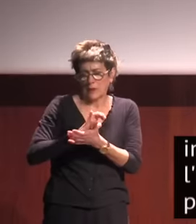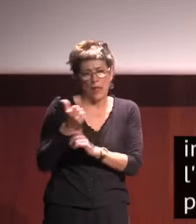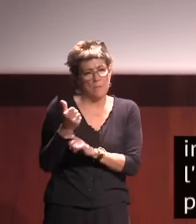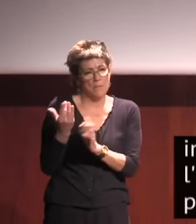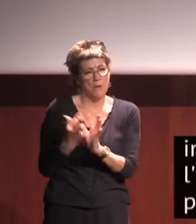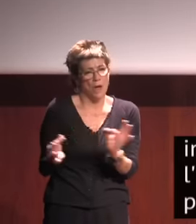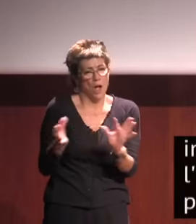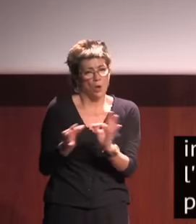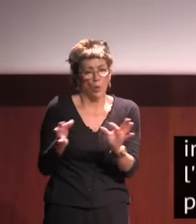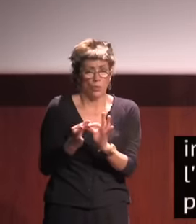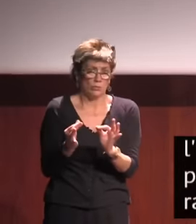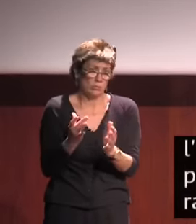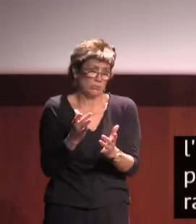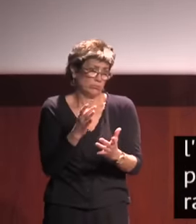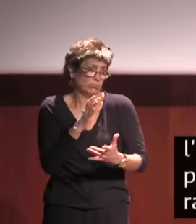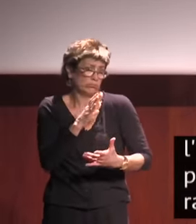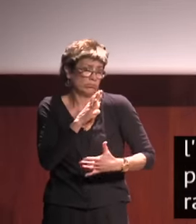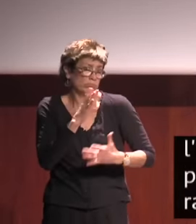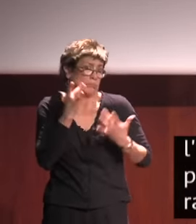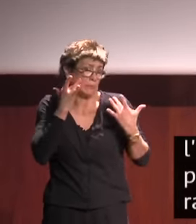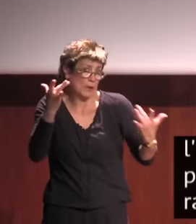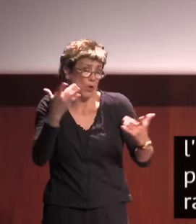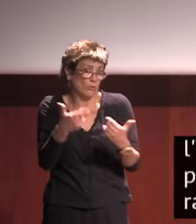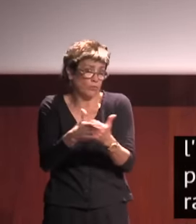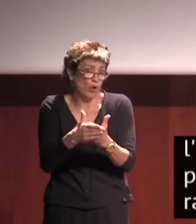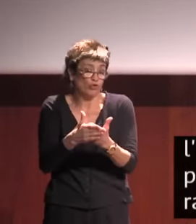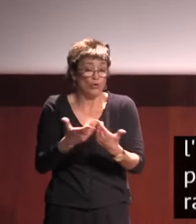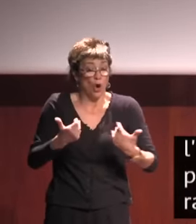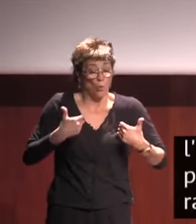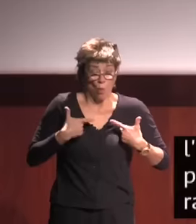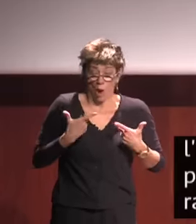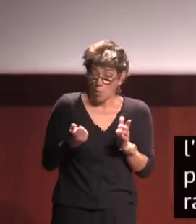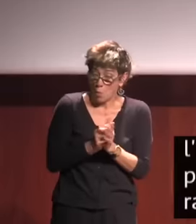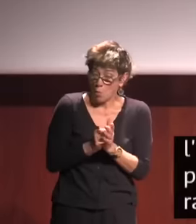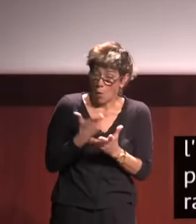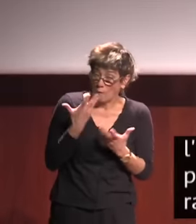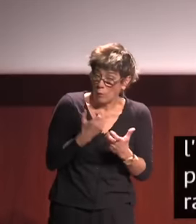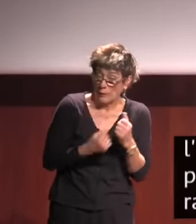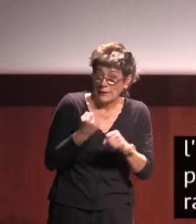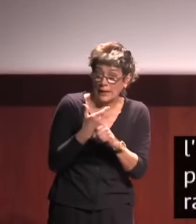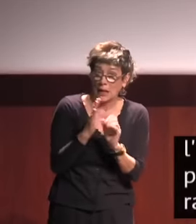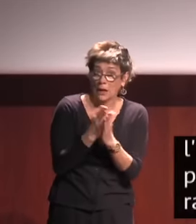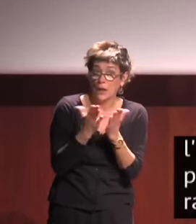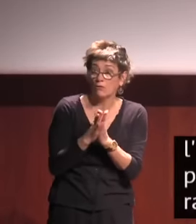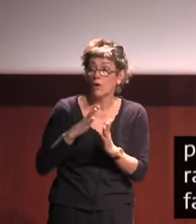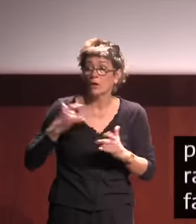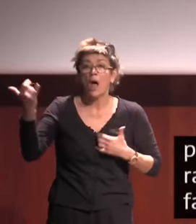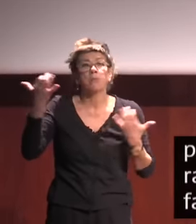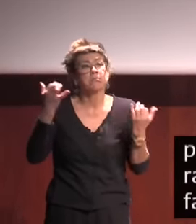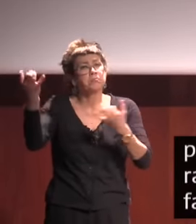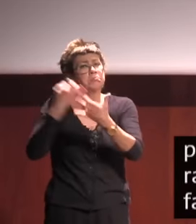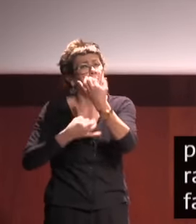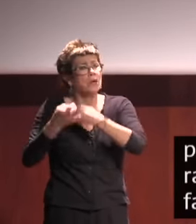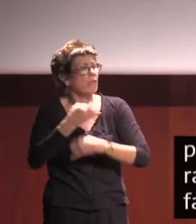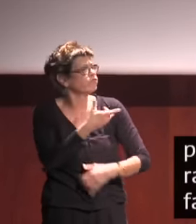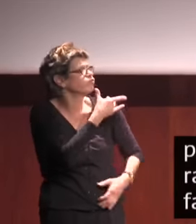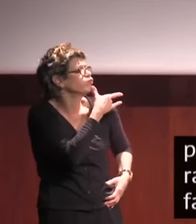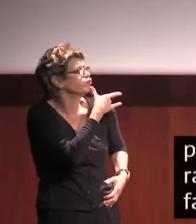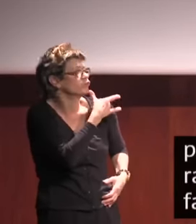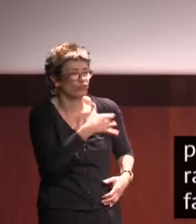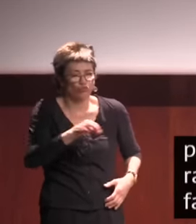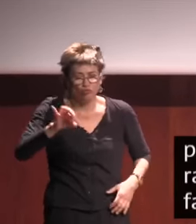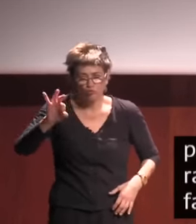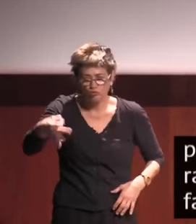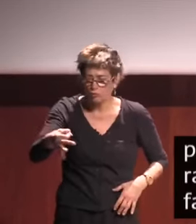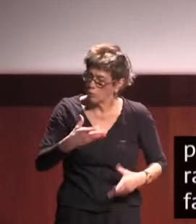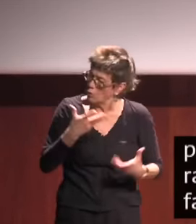une expérience du genre. Elle dit « Lorsque j'ai voulu faire ces livres, certaines personnes m'ont dit « Tu n'y arriveras pas ». Oh si, quand